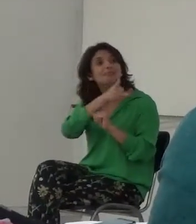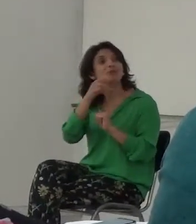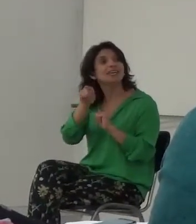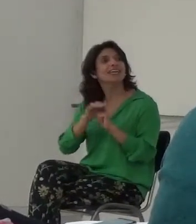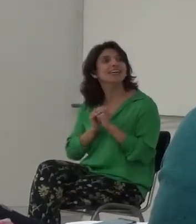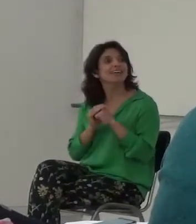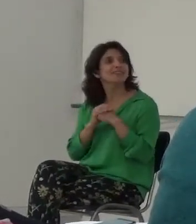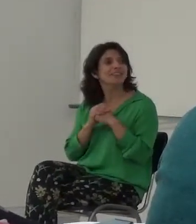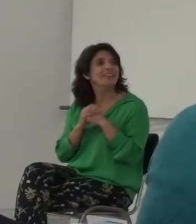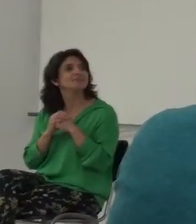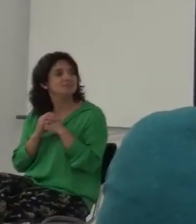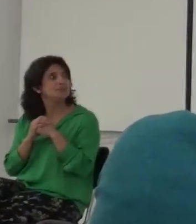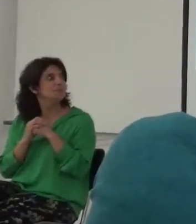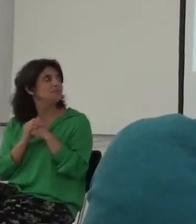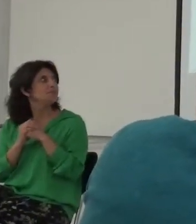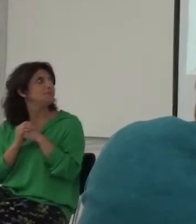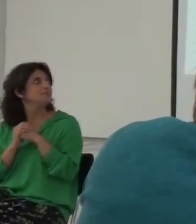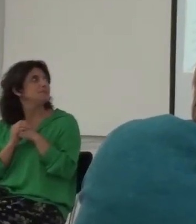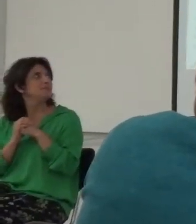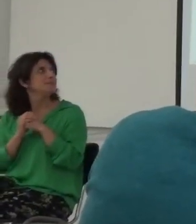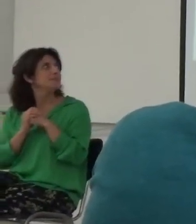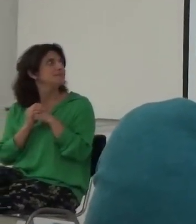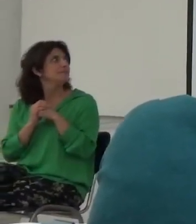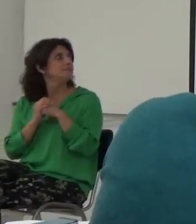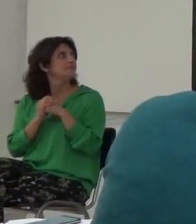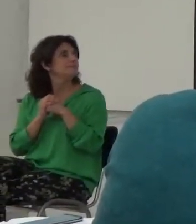mostrar en el tiempo que... Ya.